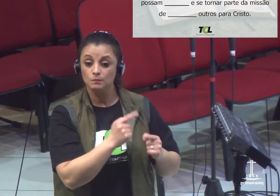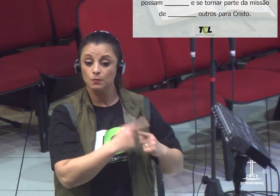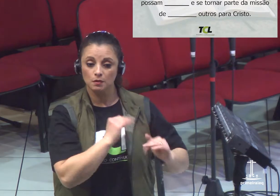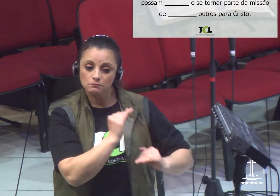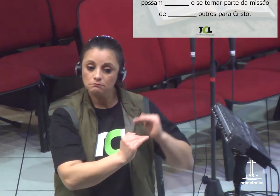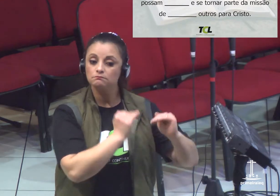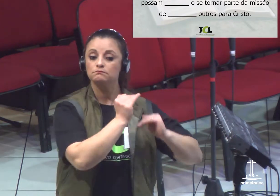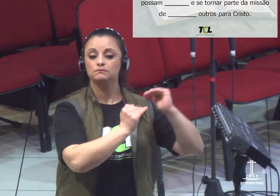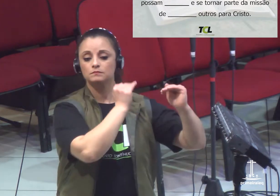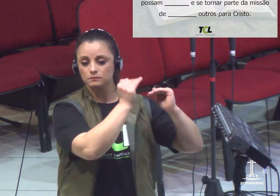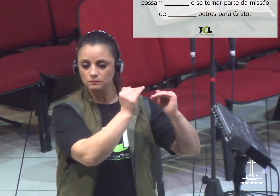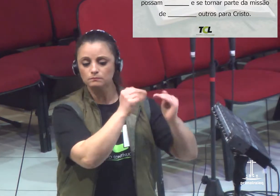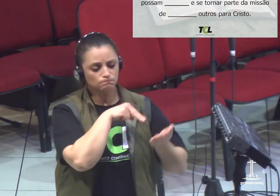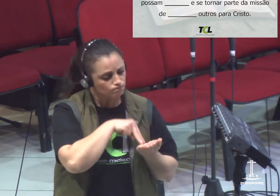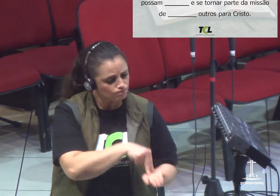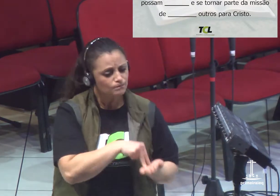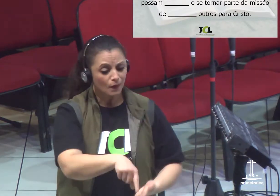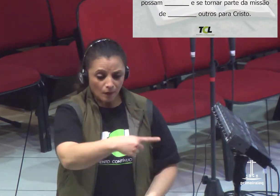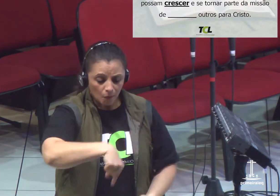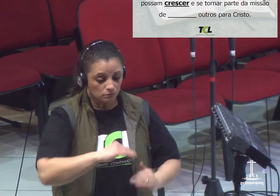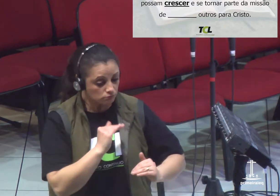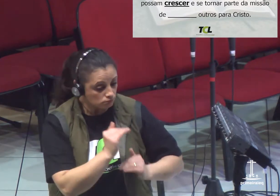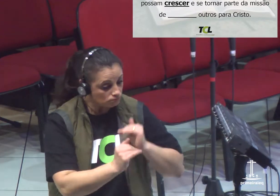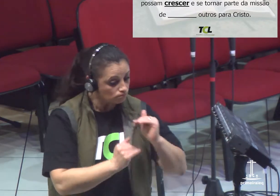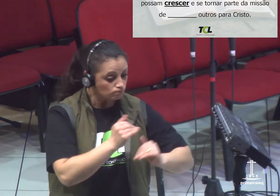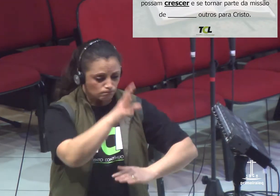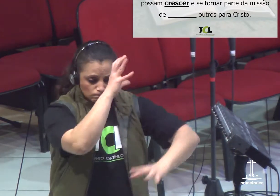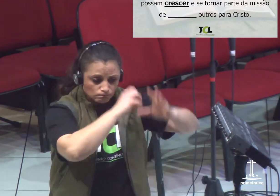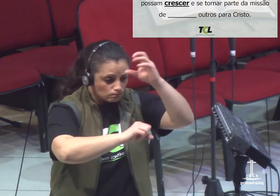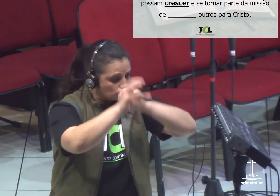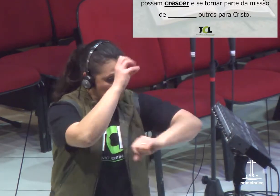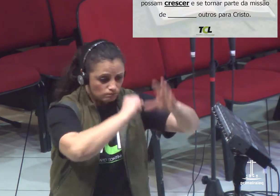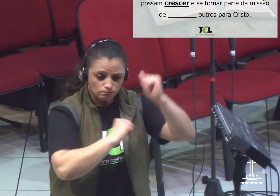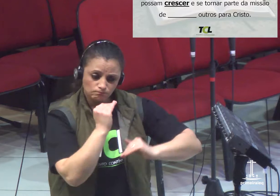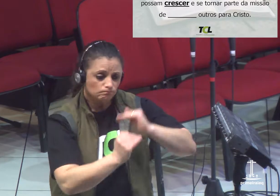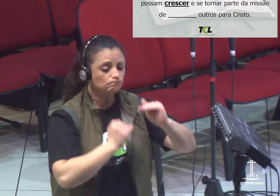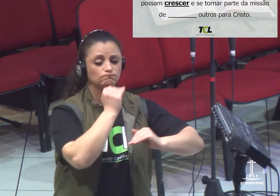e estruturado no qual eles possam crescer. Crescer é a palavra.